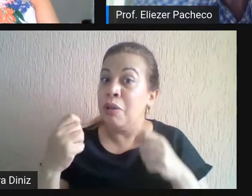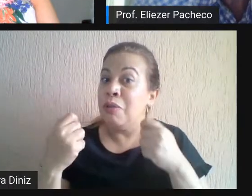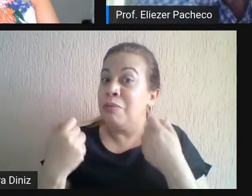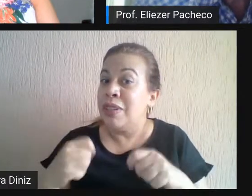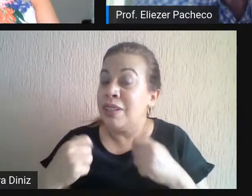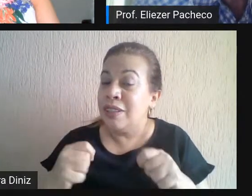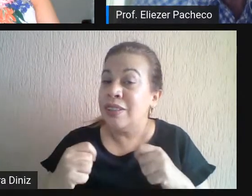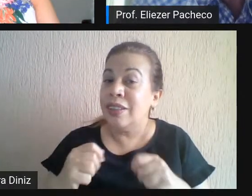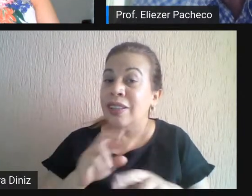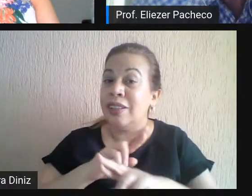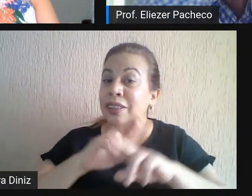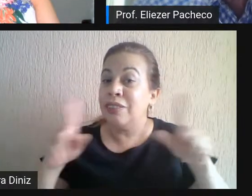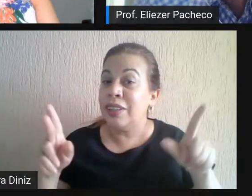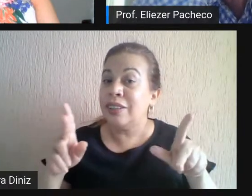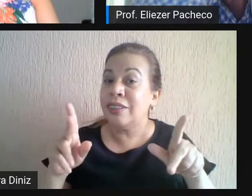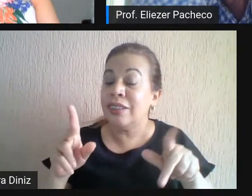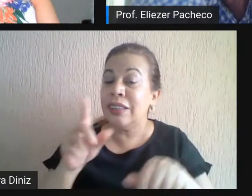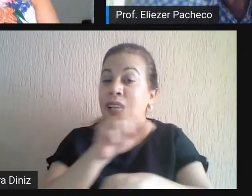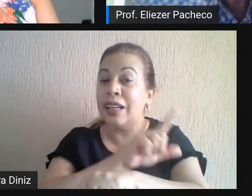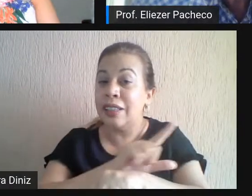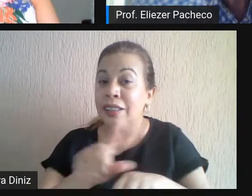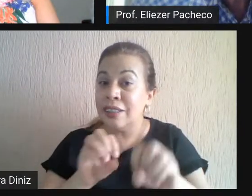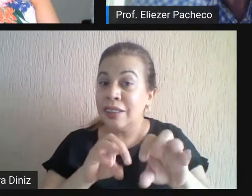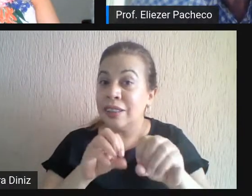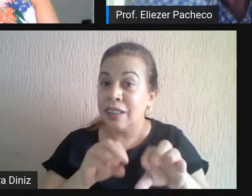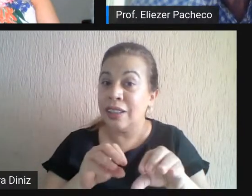diferente da licenciatura na Universidade Clássica.